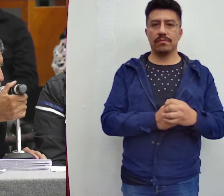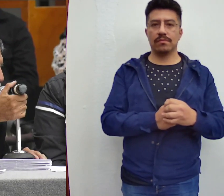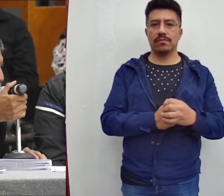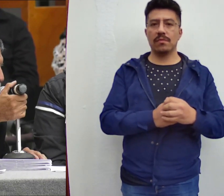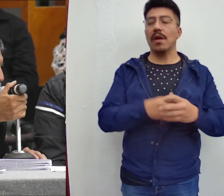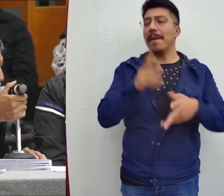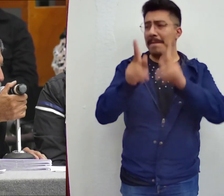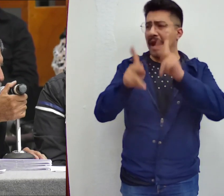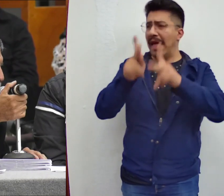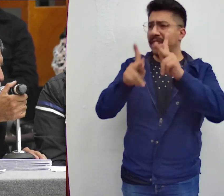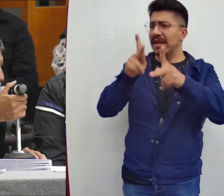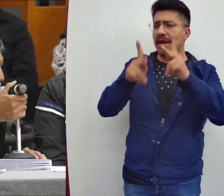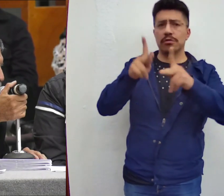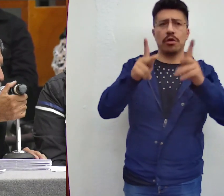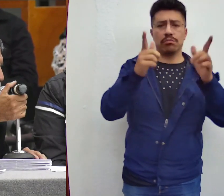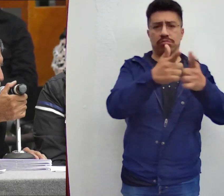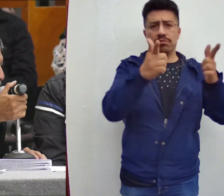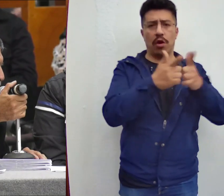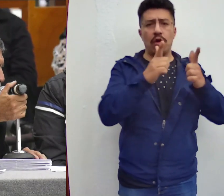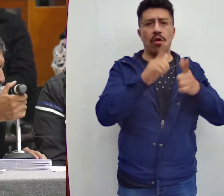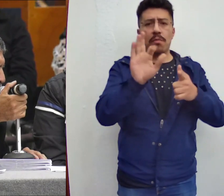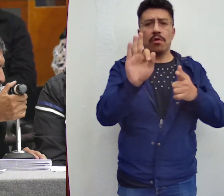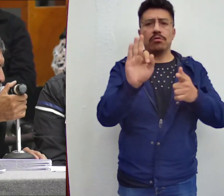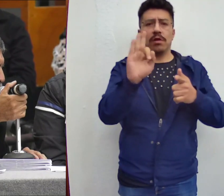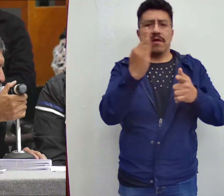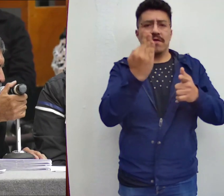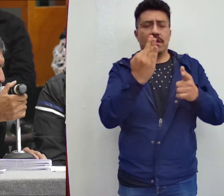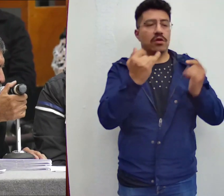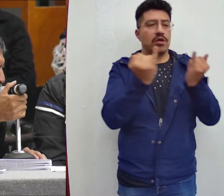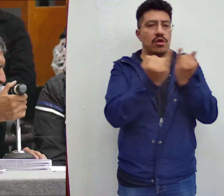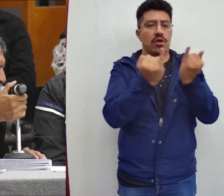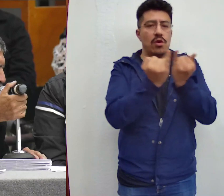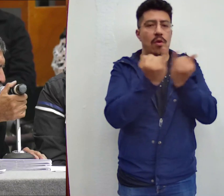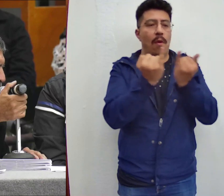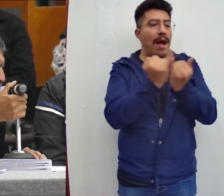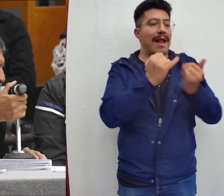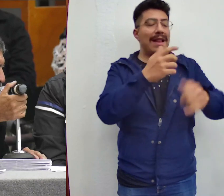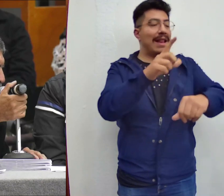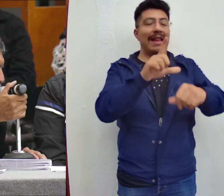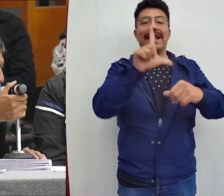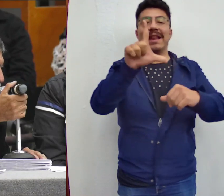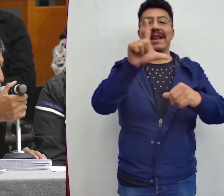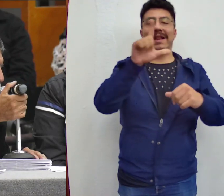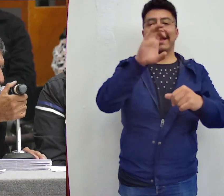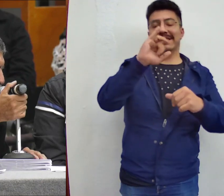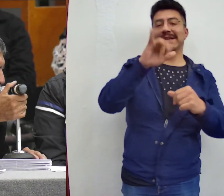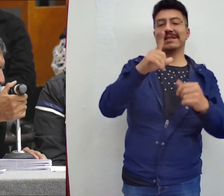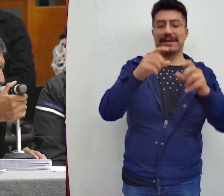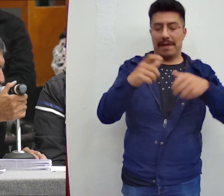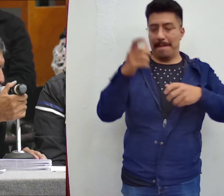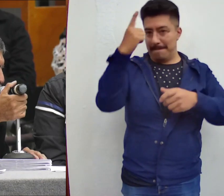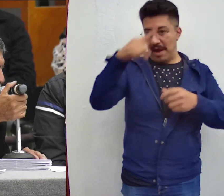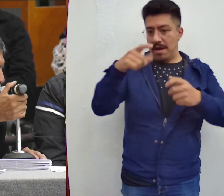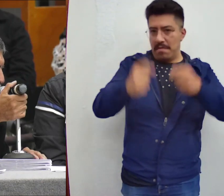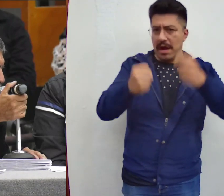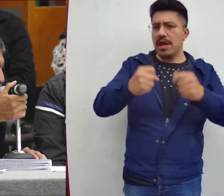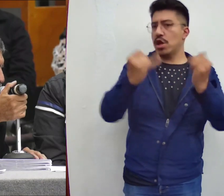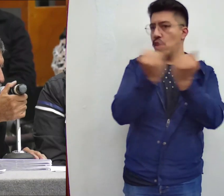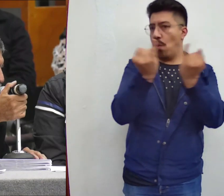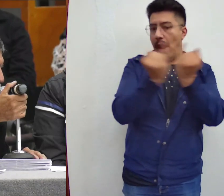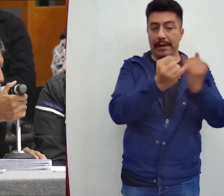pláticas con la Federación para que, así como las licencias de manejo son válidas para toda la República, quizá el certificado que